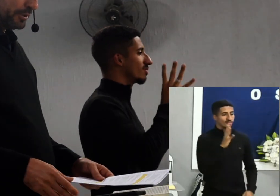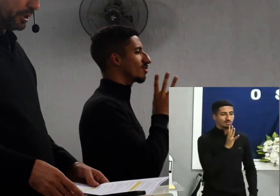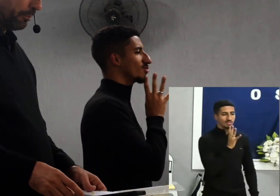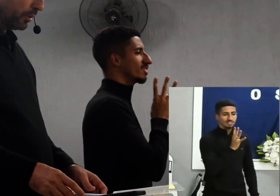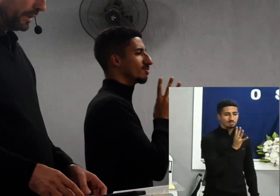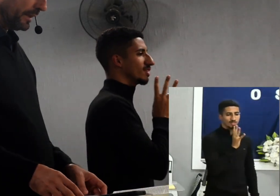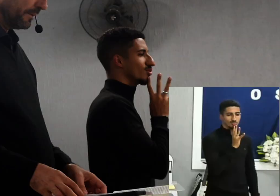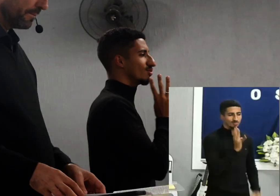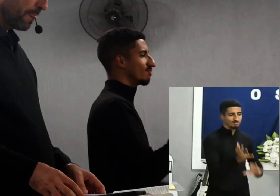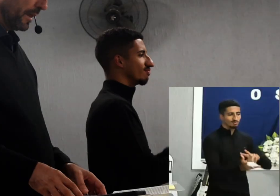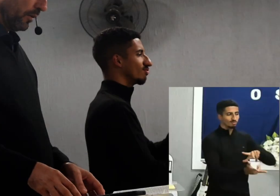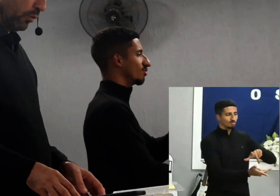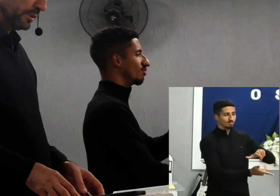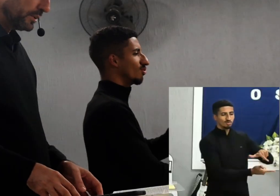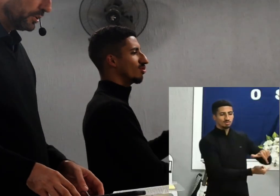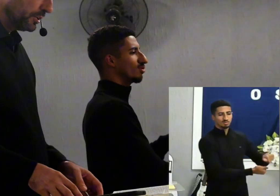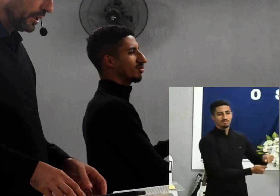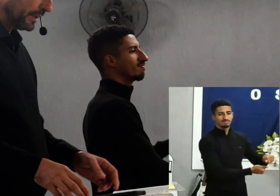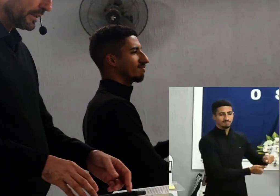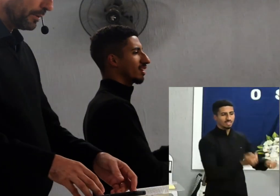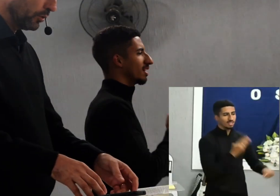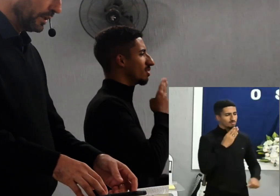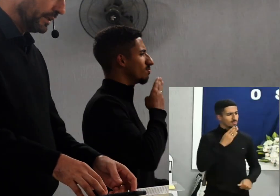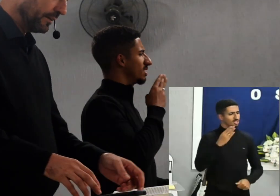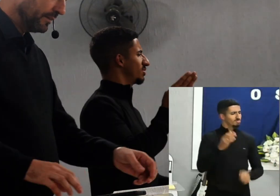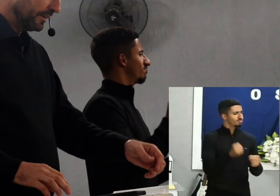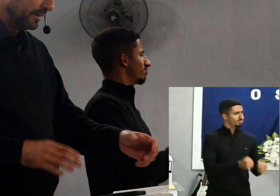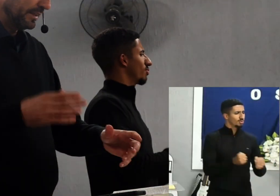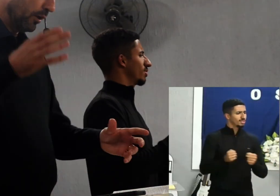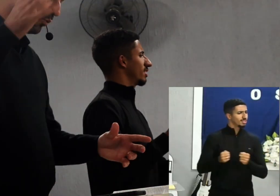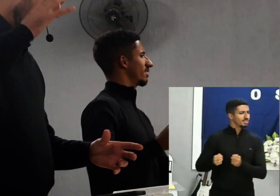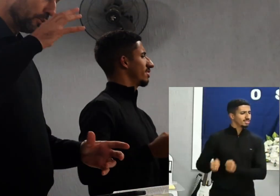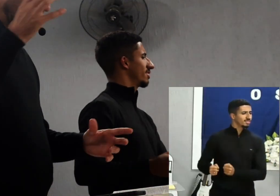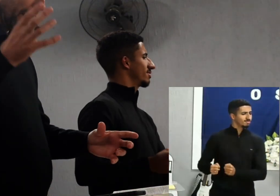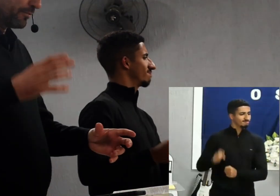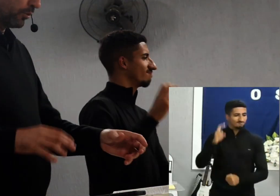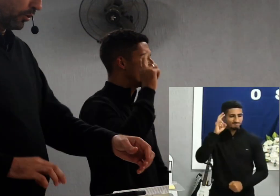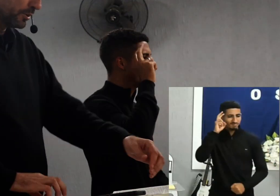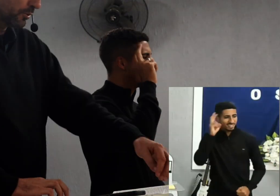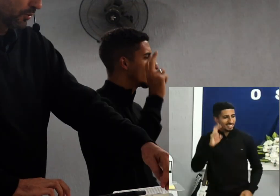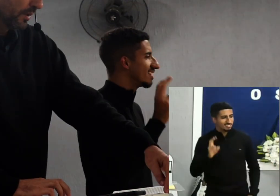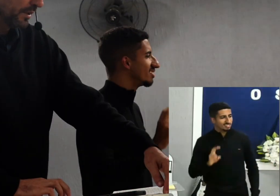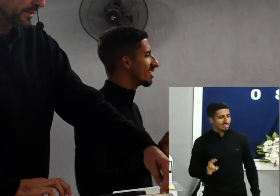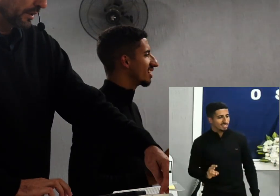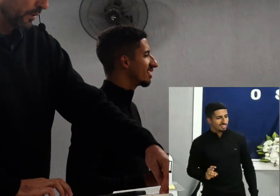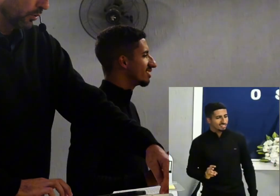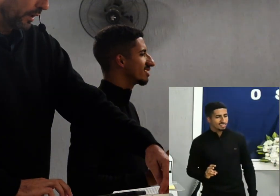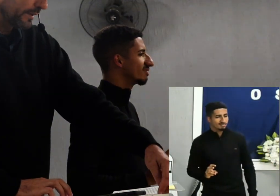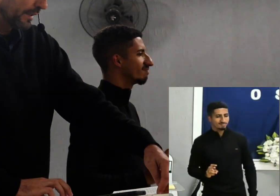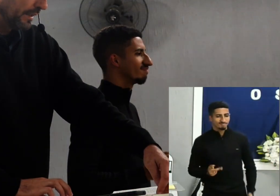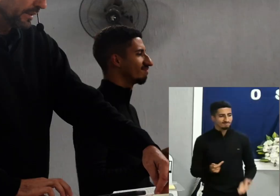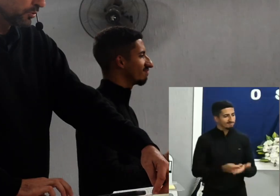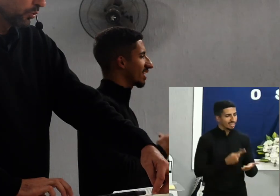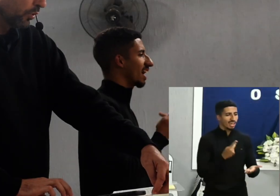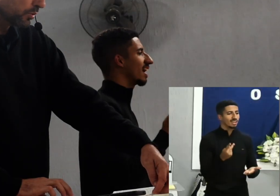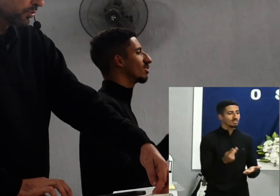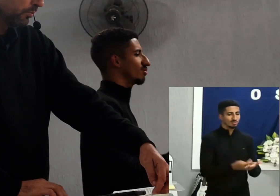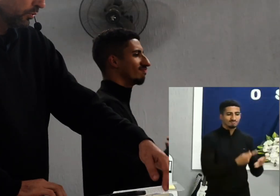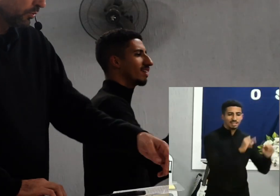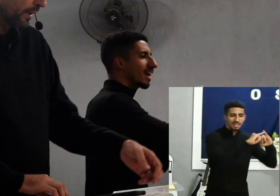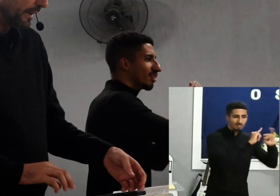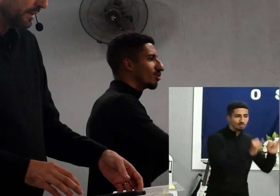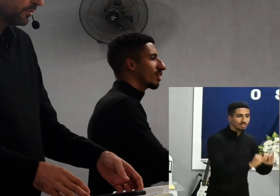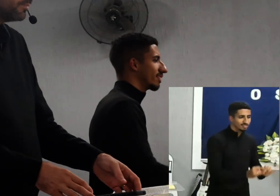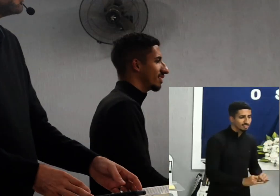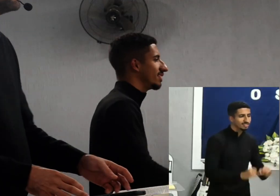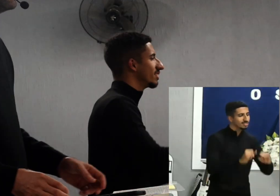Queridos, pedir poder ou insistir na sabedoria, em algo razoável, lógico, são idolatrias do nosso